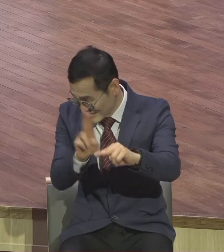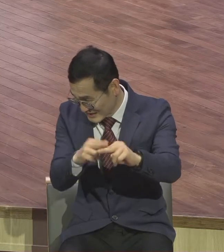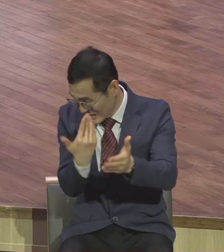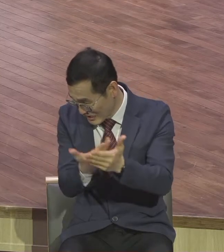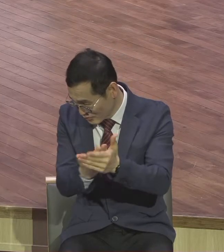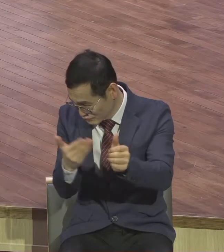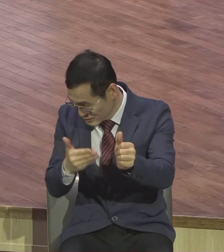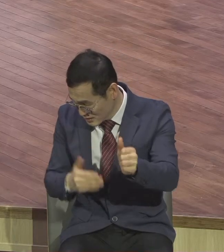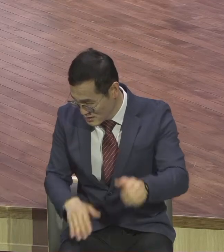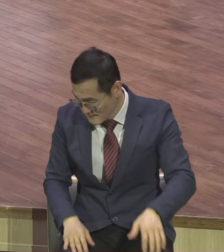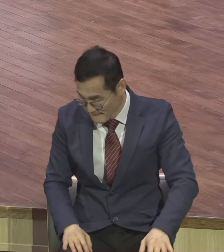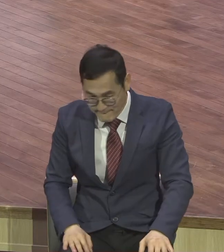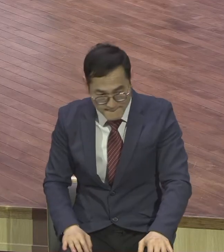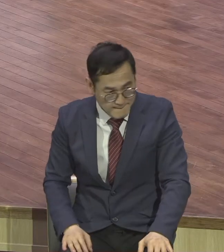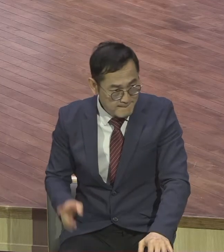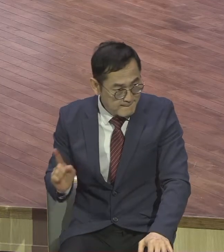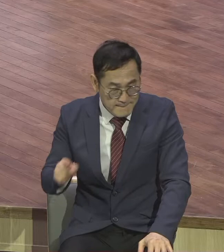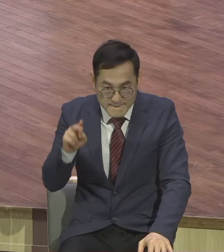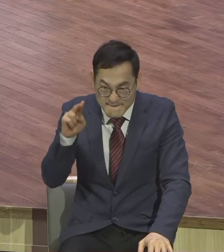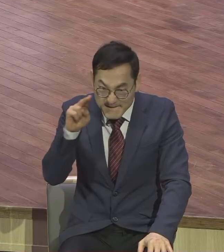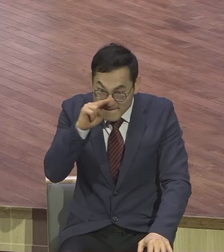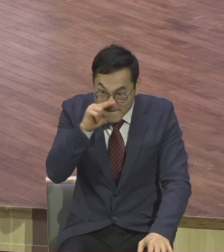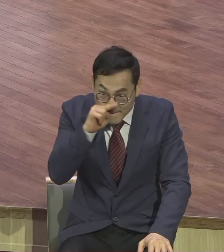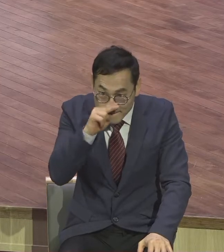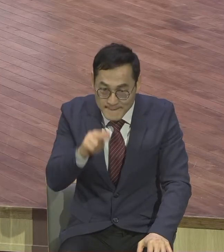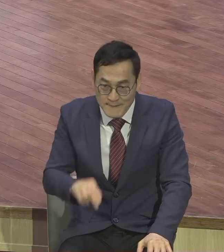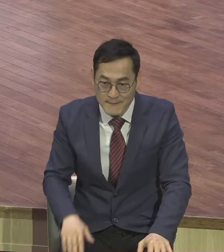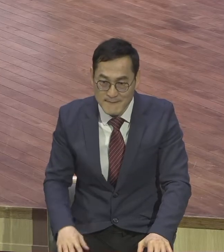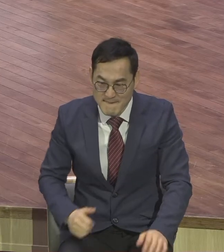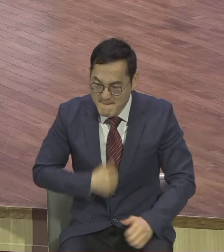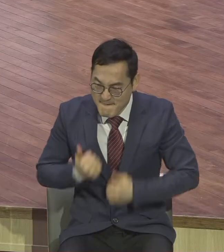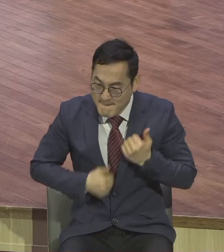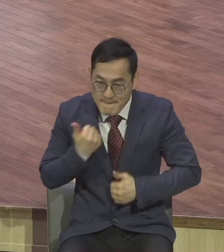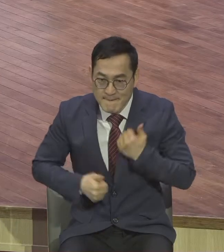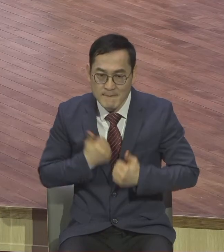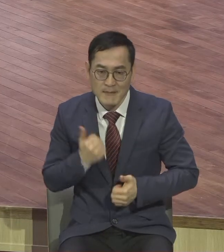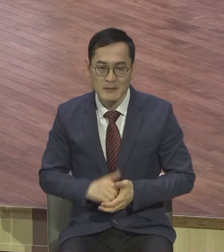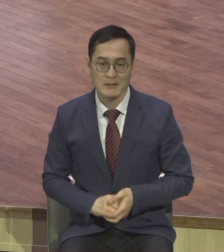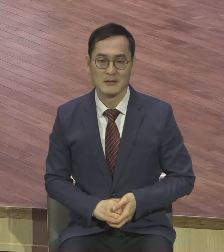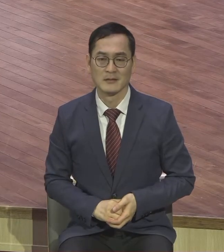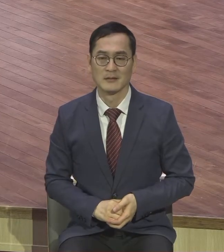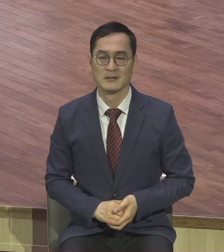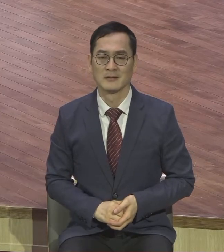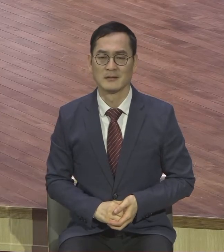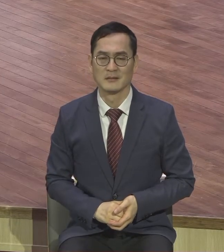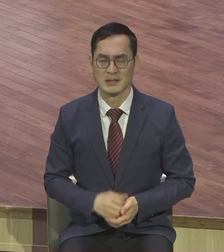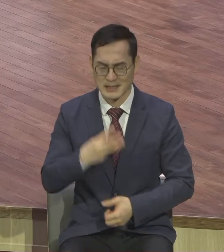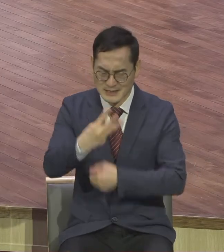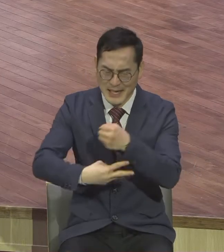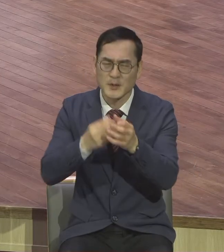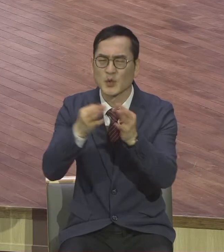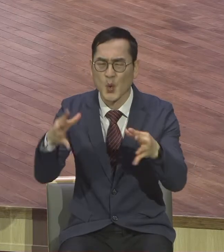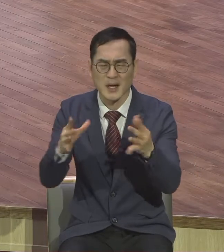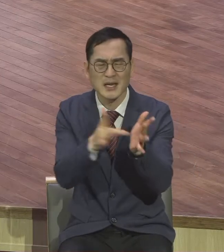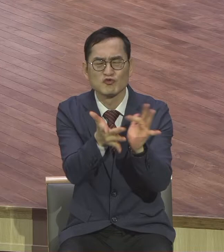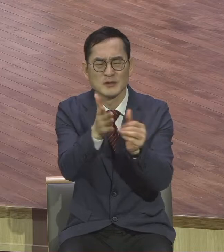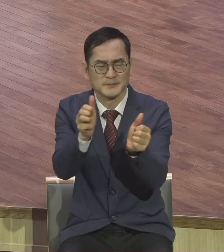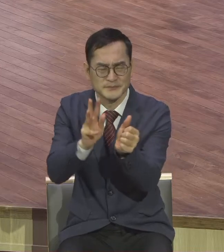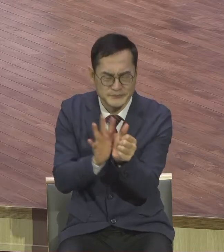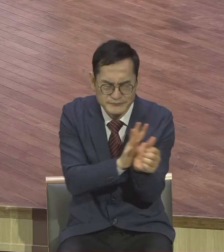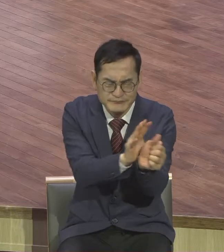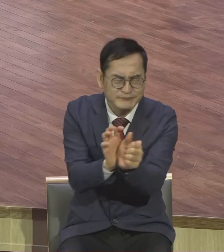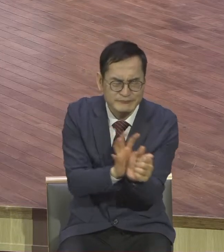똑같습니다 제자들 모두 뭐요 예수님을 3년 동안이나 따라다니면서